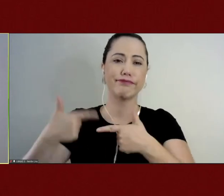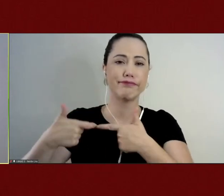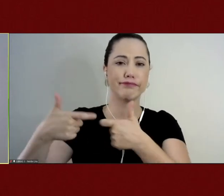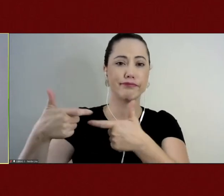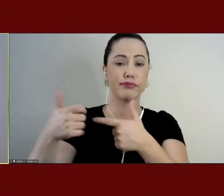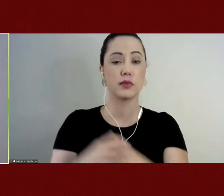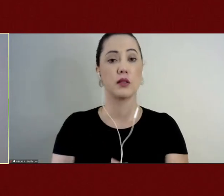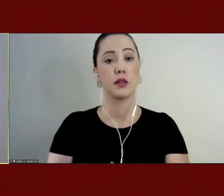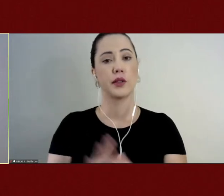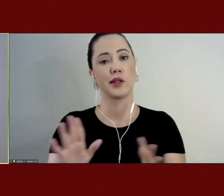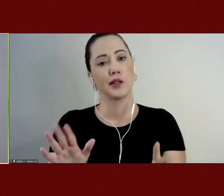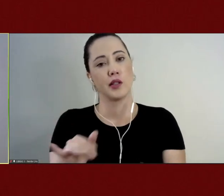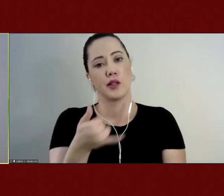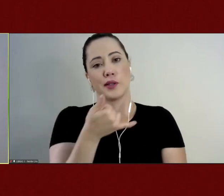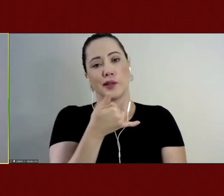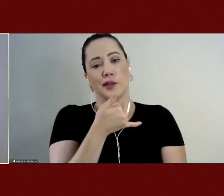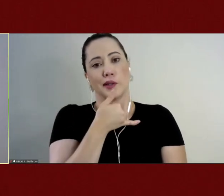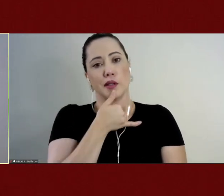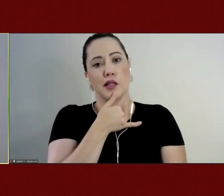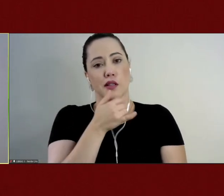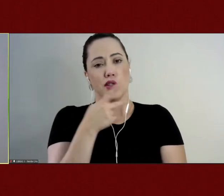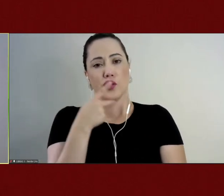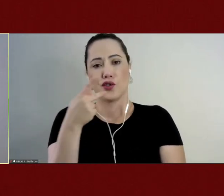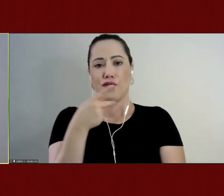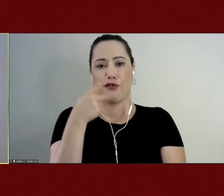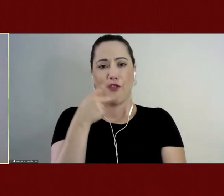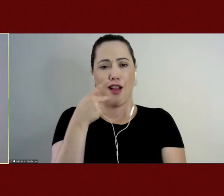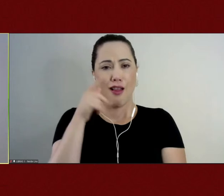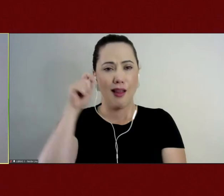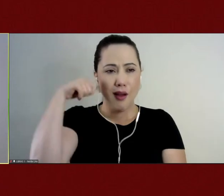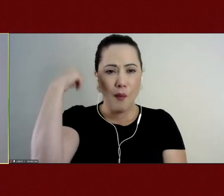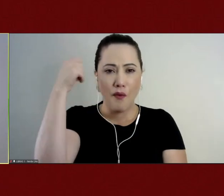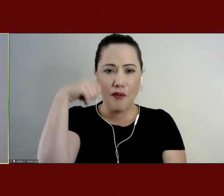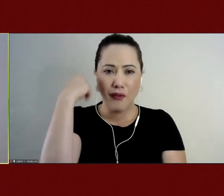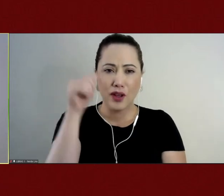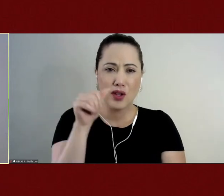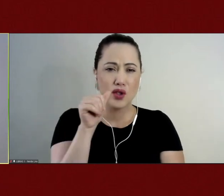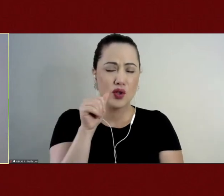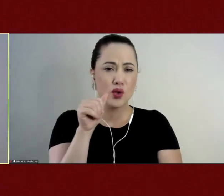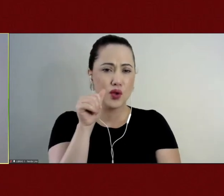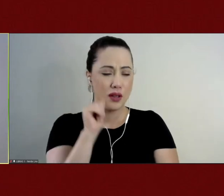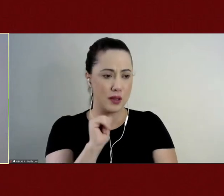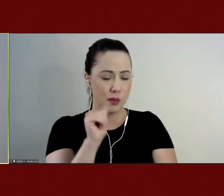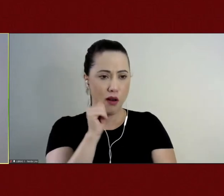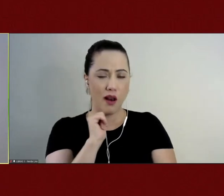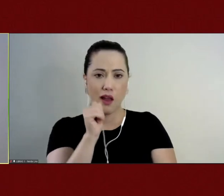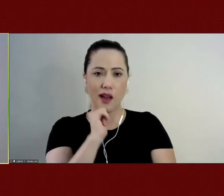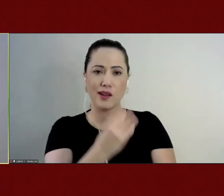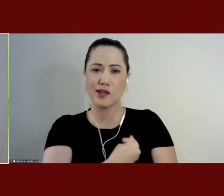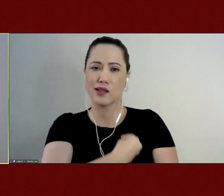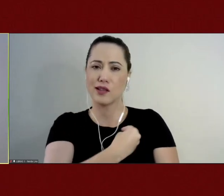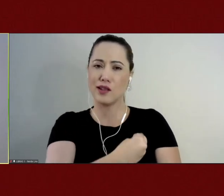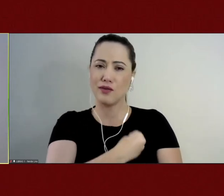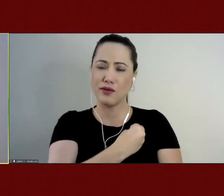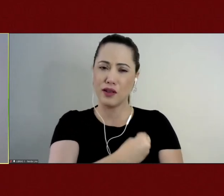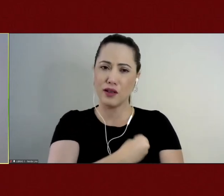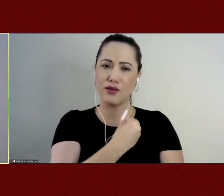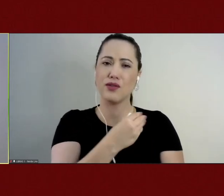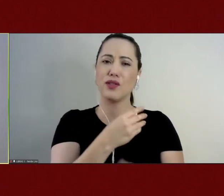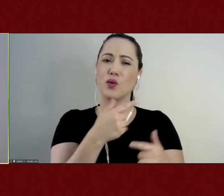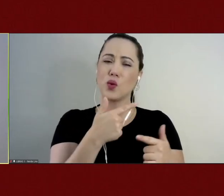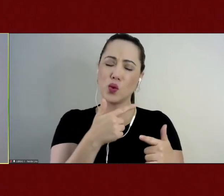de umas falas, né, de um vídeo falando sobre as mulheres que vivem o drama da guerra, né, transformando-as